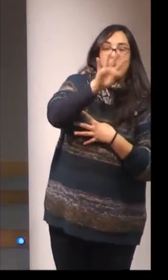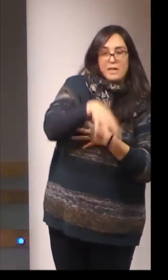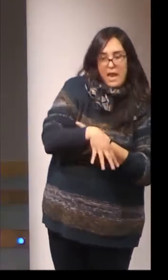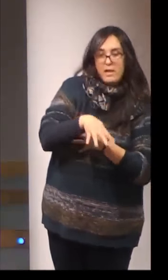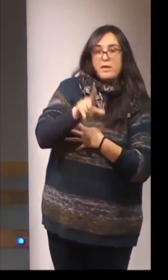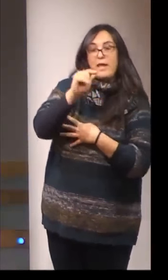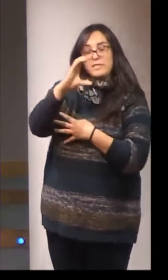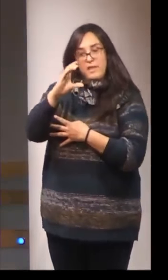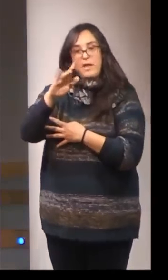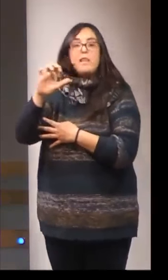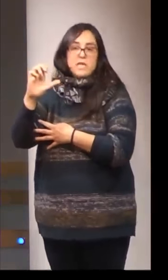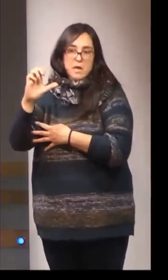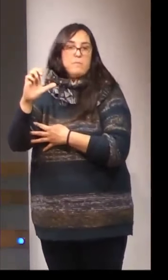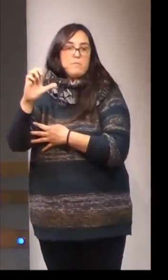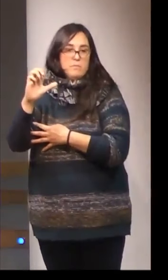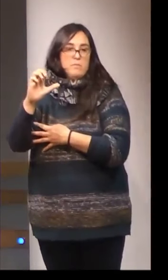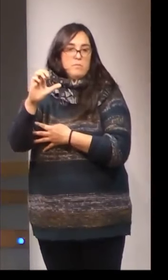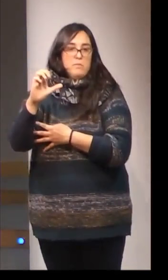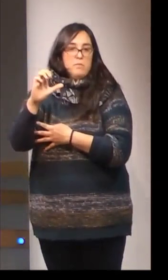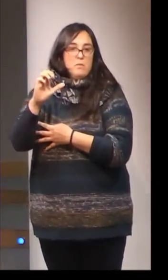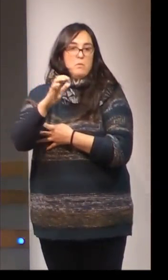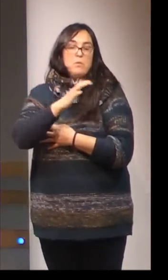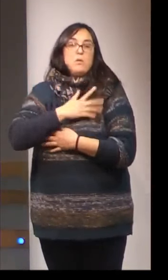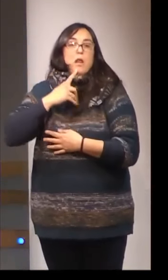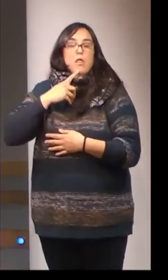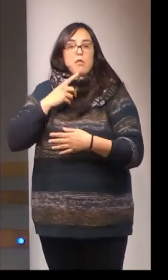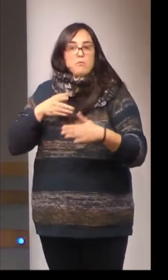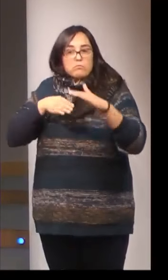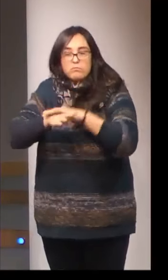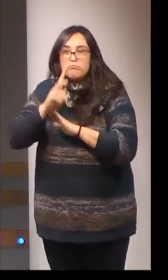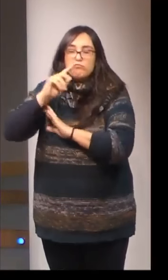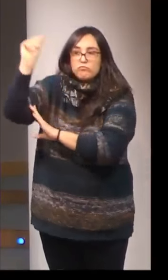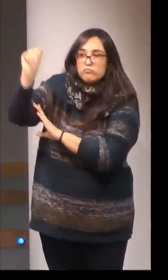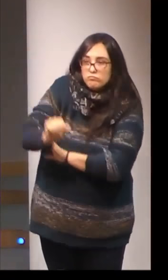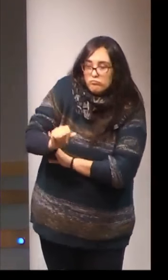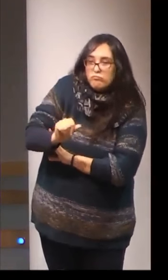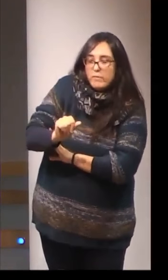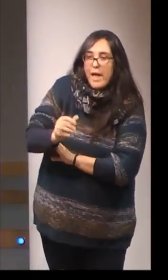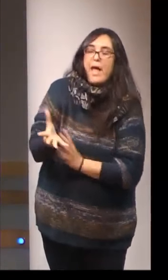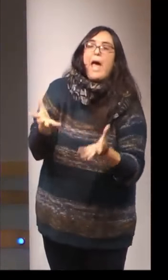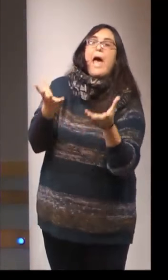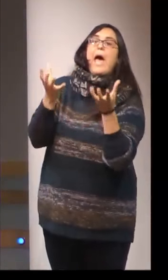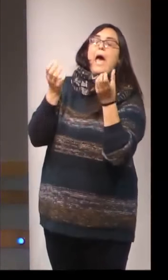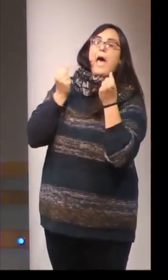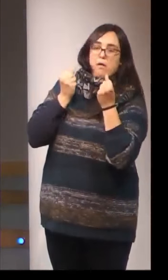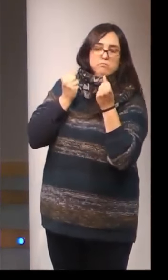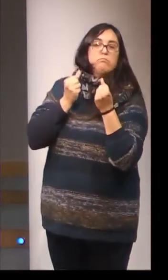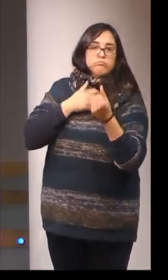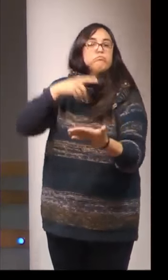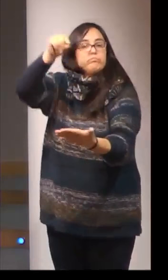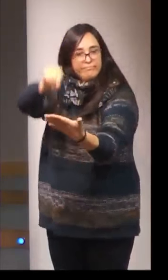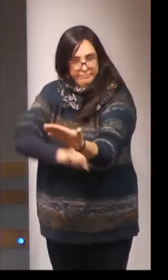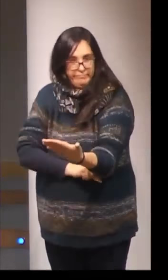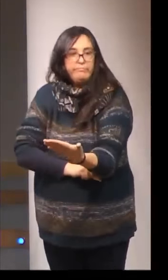modo que sean en castellano, en catalán, en lengua de signos española o en lengua de signos catalana. De tal forma que todo pueda ser